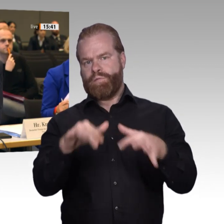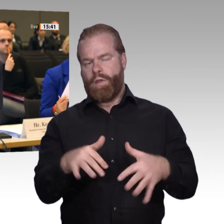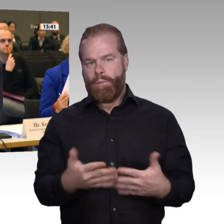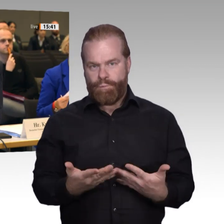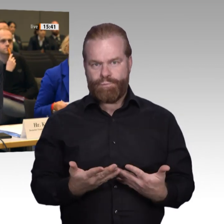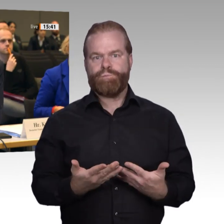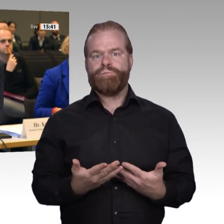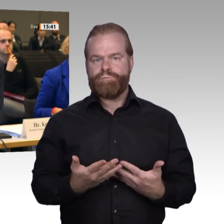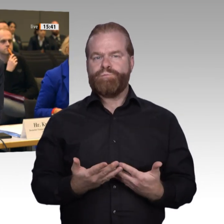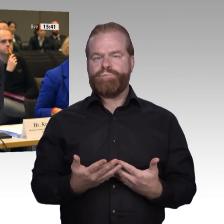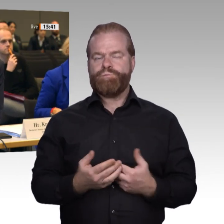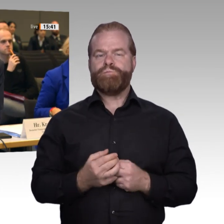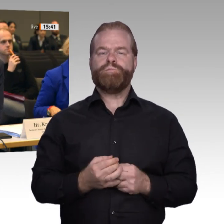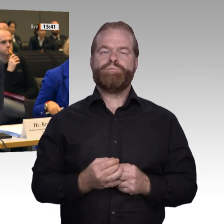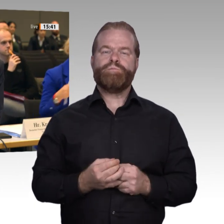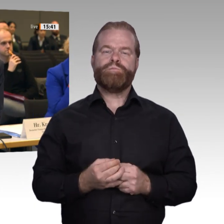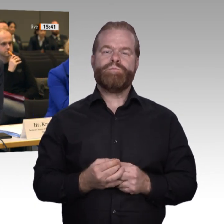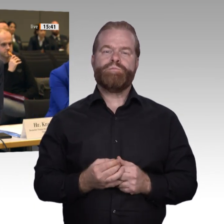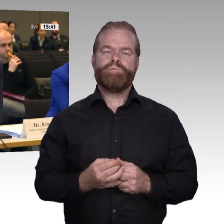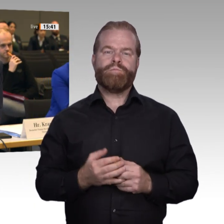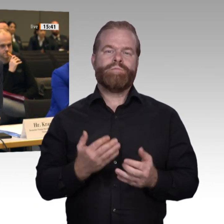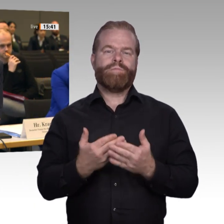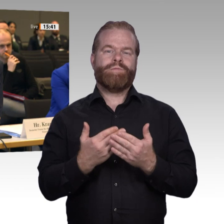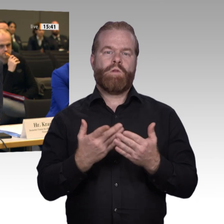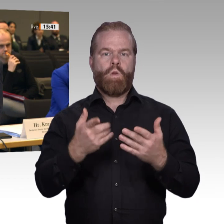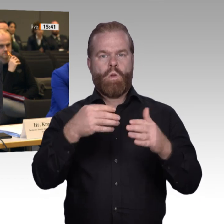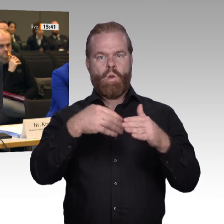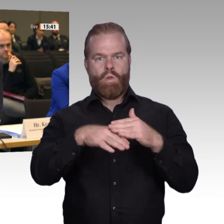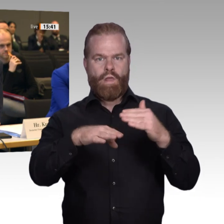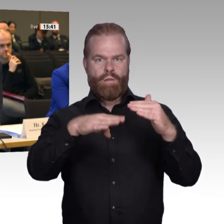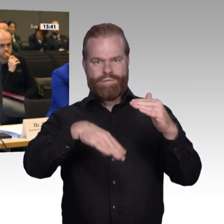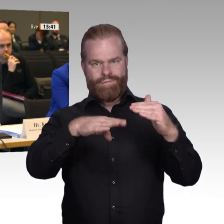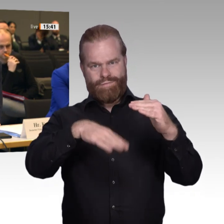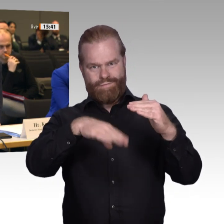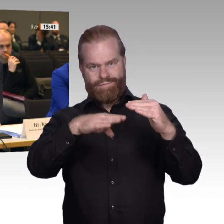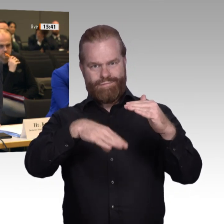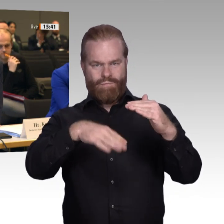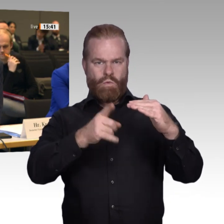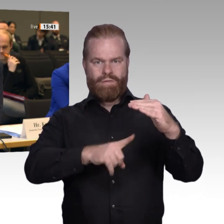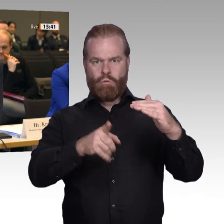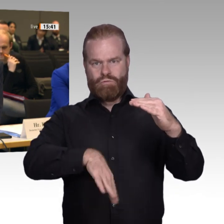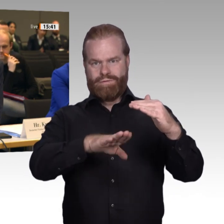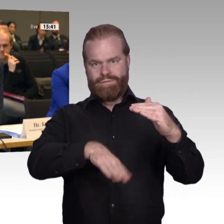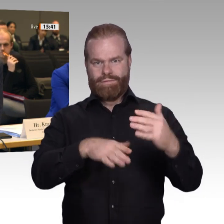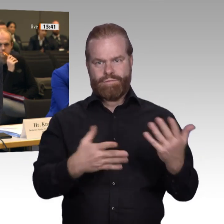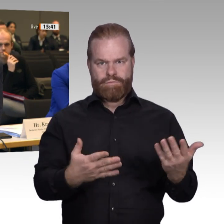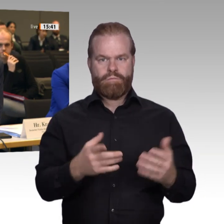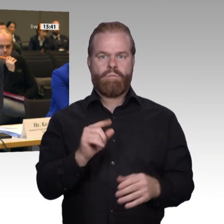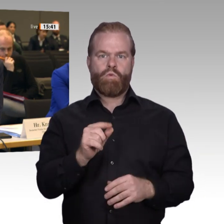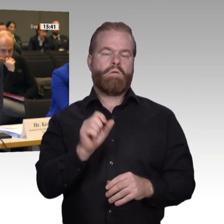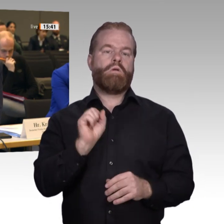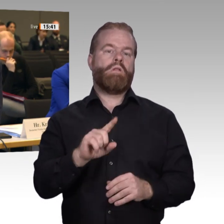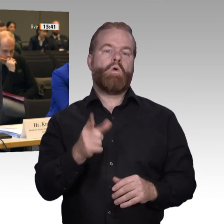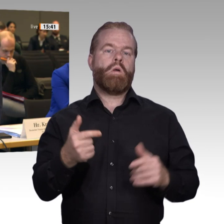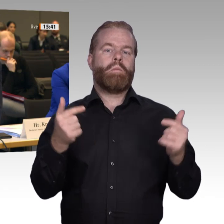ist, das jeden treffen kann. Und dann wissen wir auch, dass die soziale Pflegeversicherung als Teilkaskoversicherung ausgestaltet